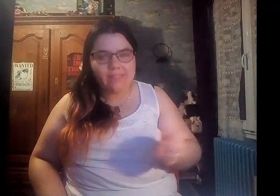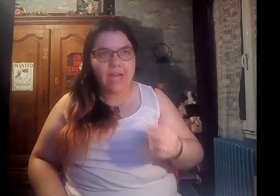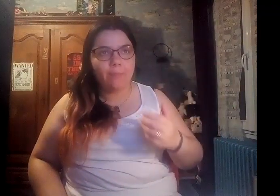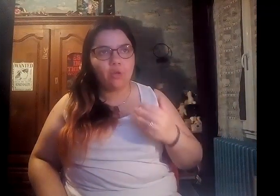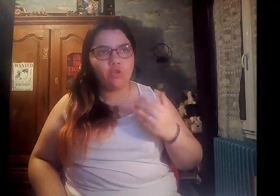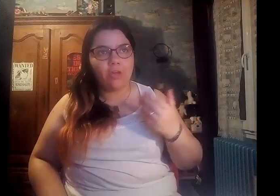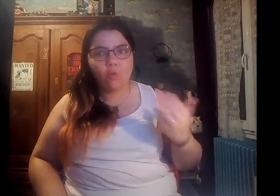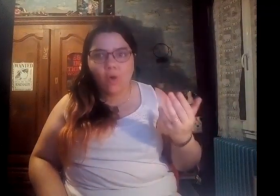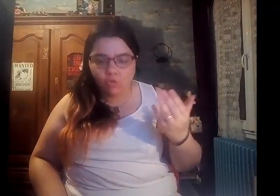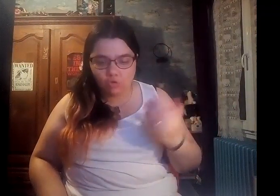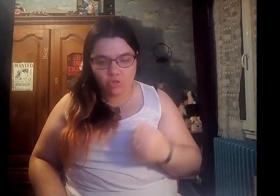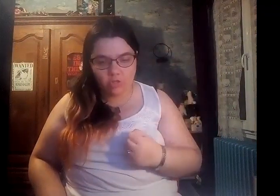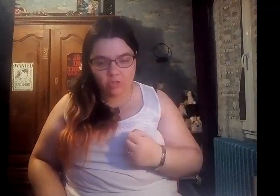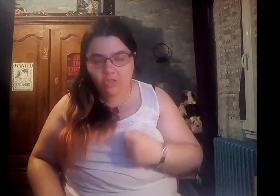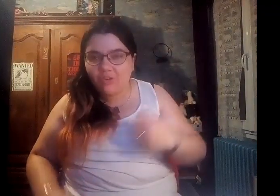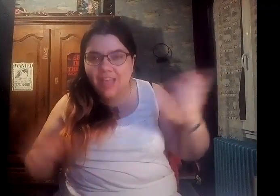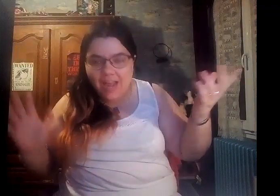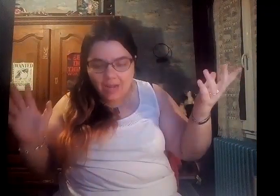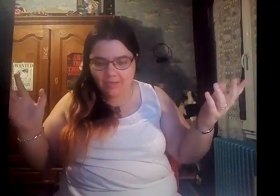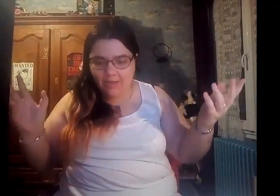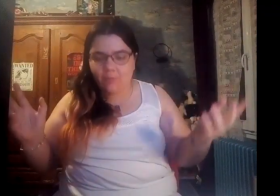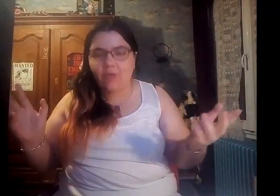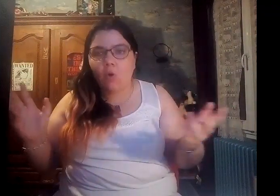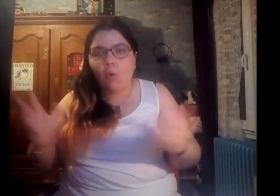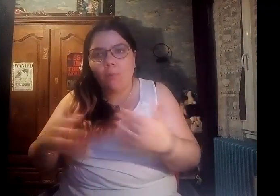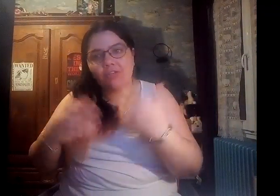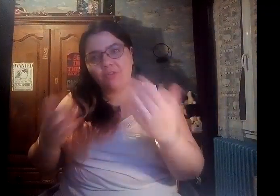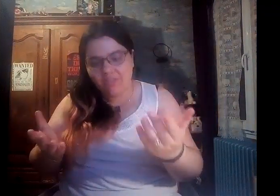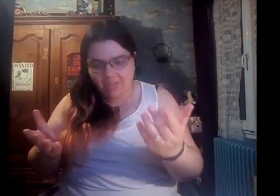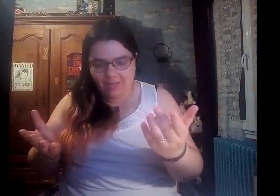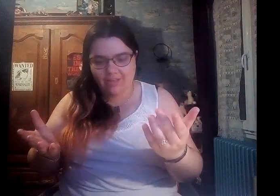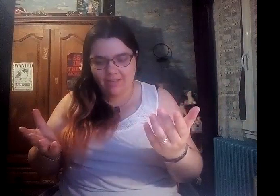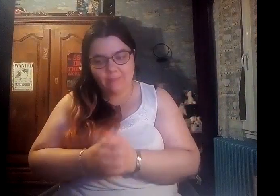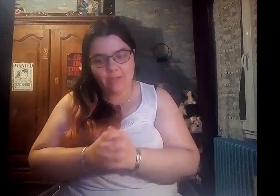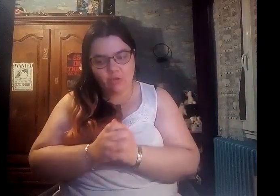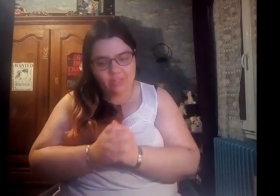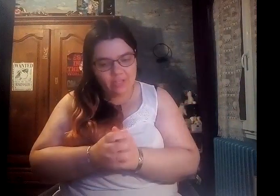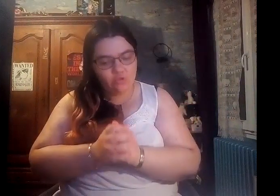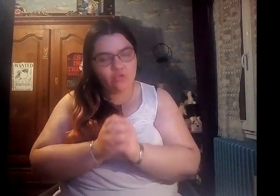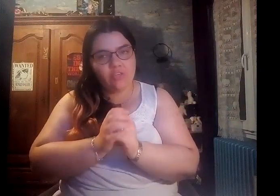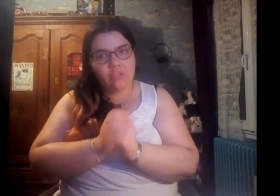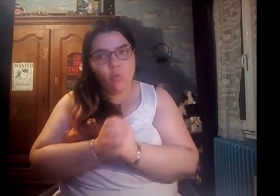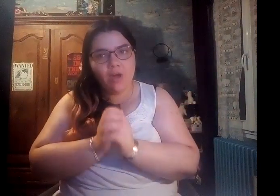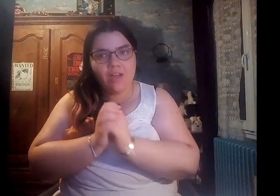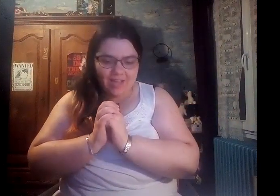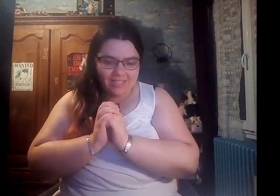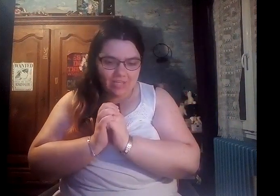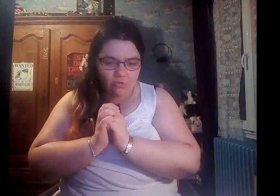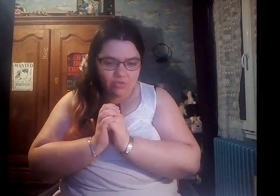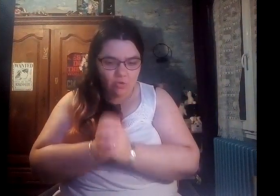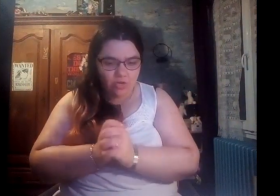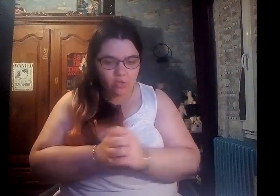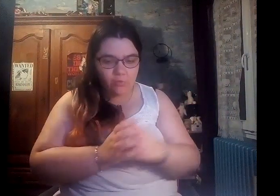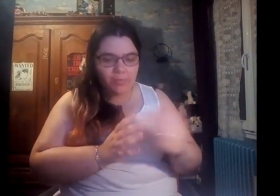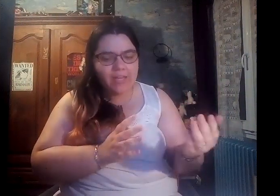apporterait quoi au juste que dalle et puis on peut se le dire la majorité de ceux qui croient à cette théorie du mimique